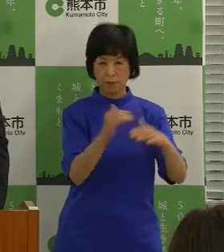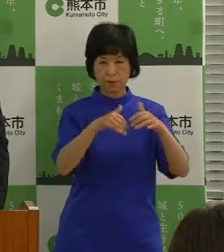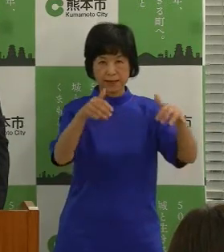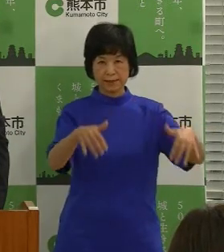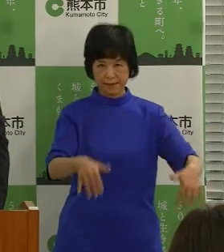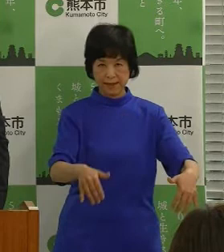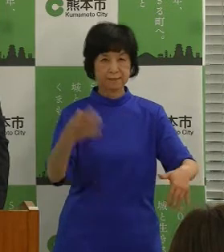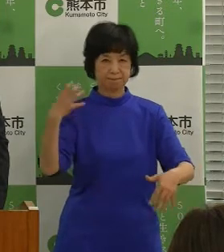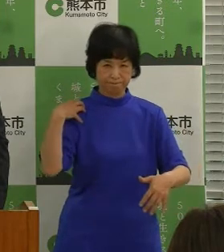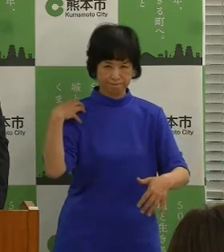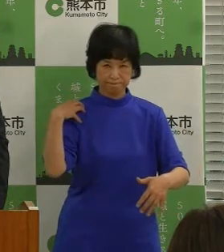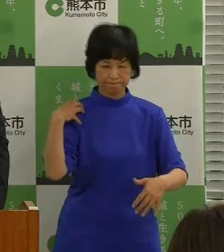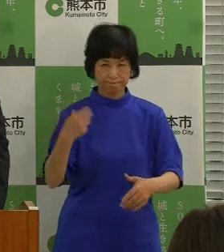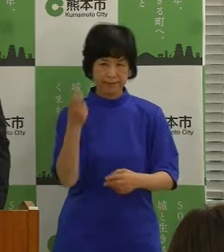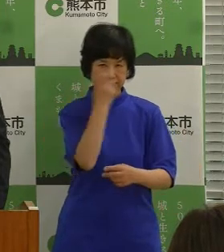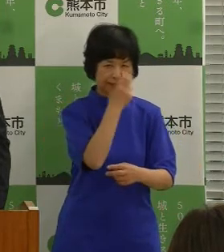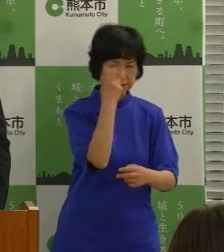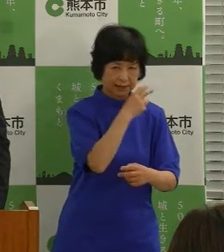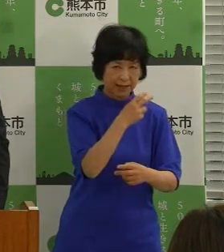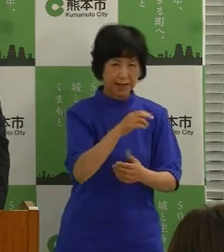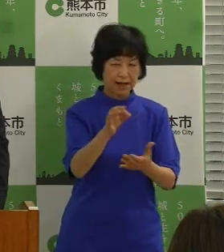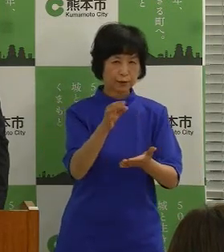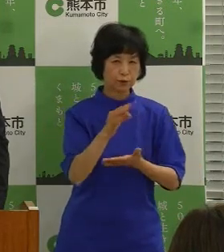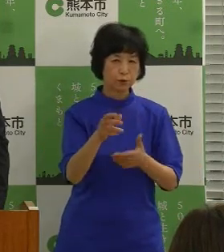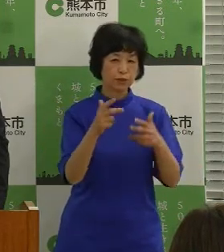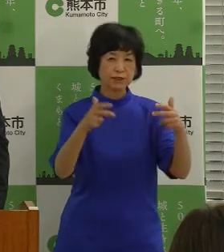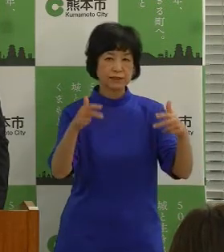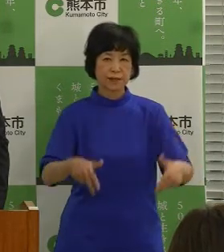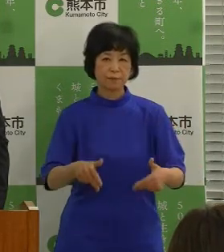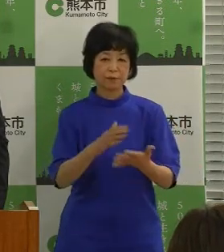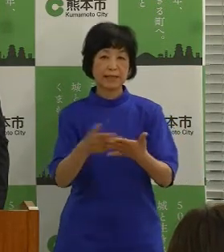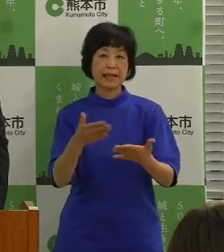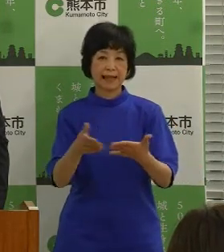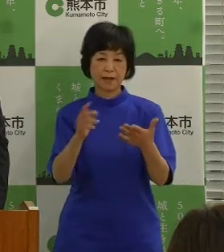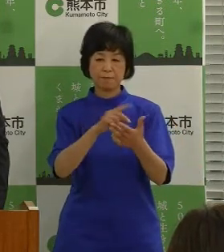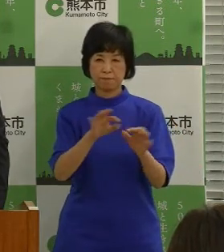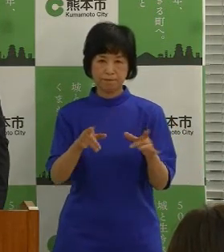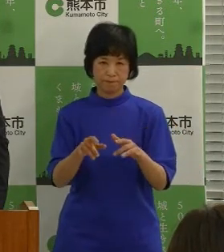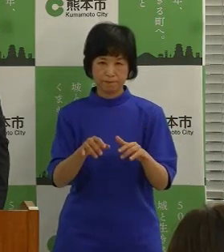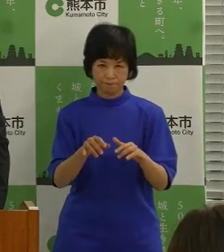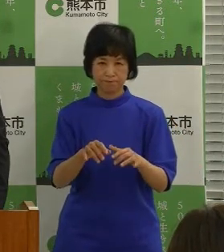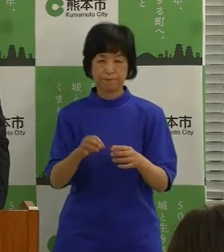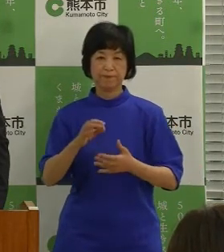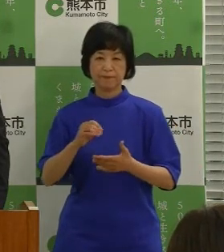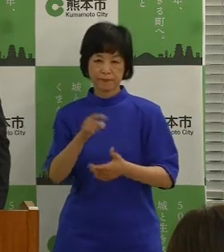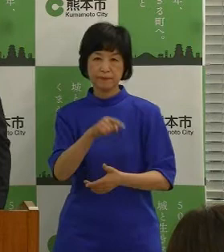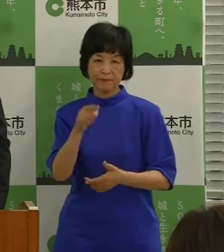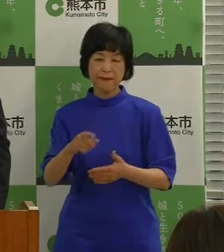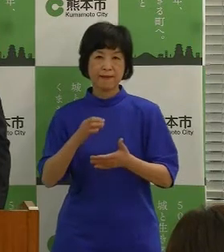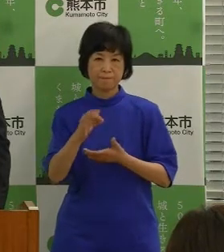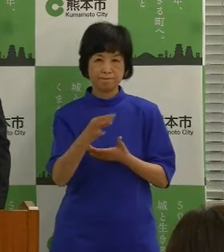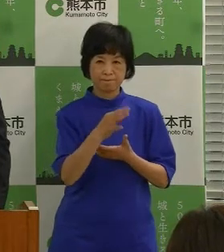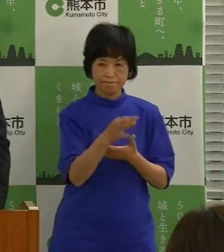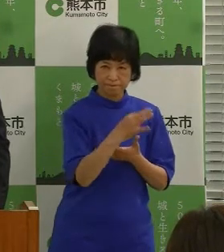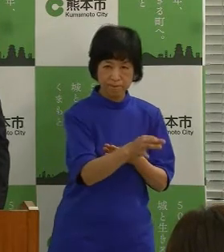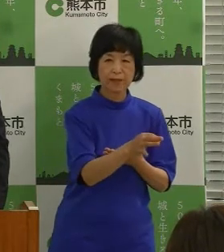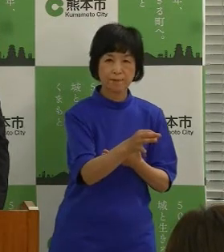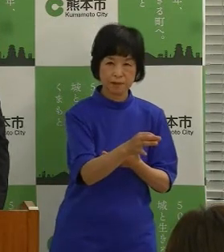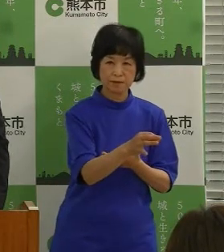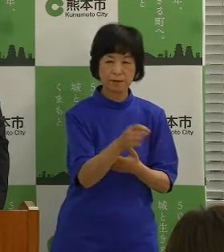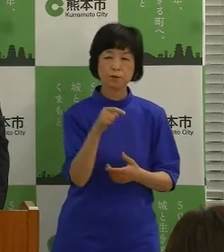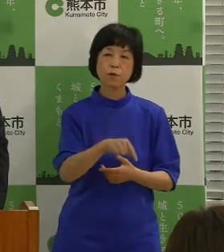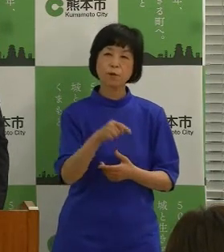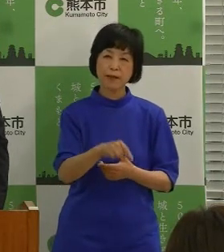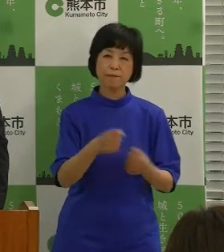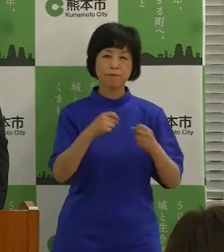審査給付システムへのデータの取り込み、支払い業務を行っておりまして、特に修正が